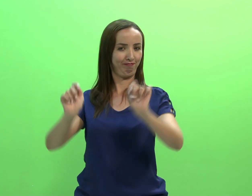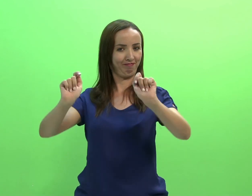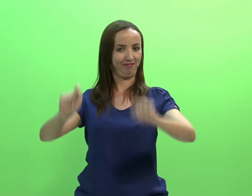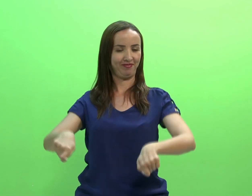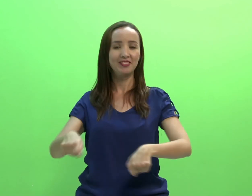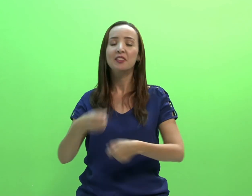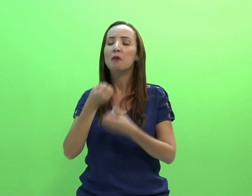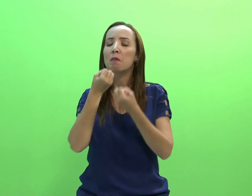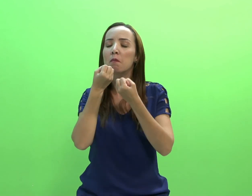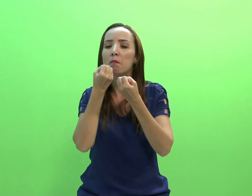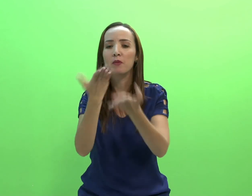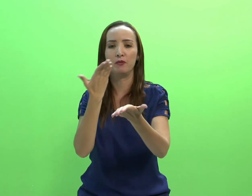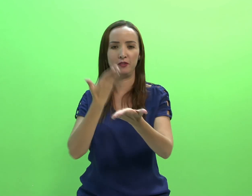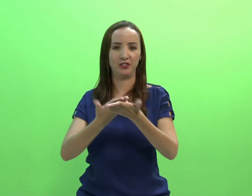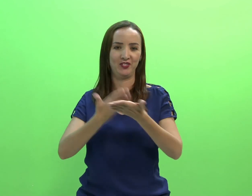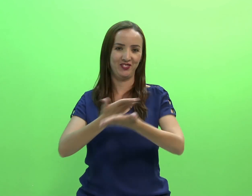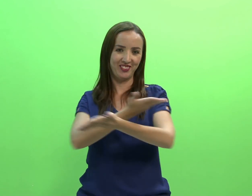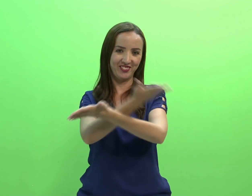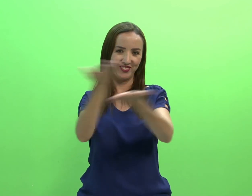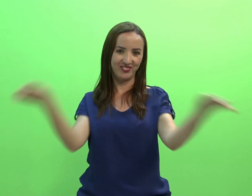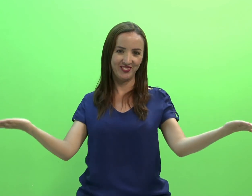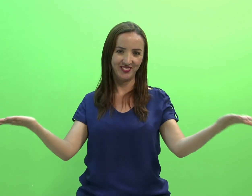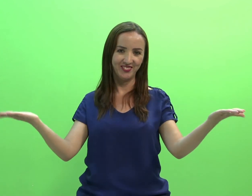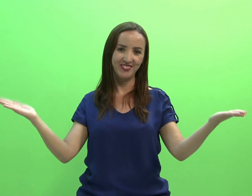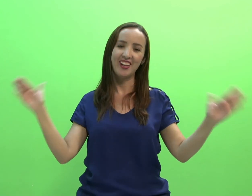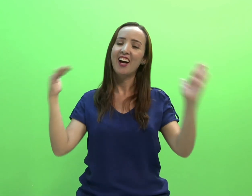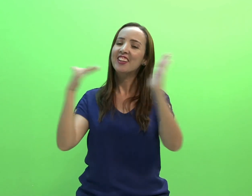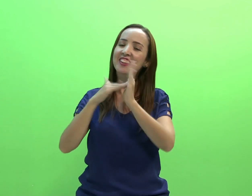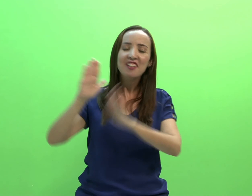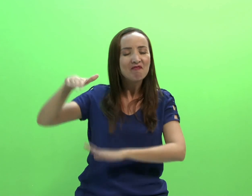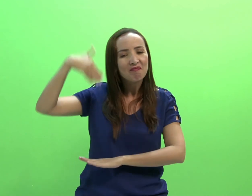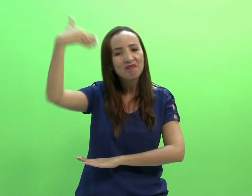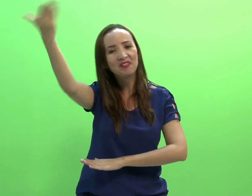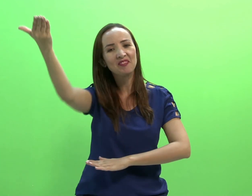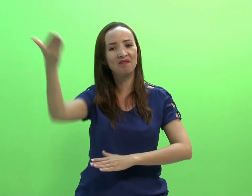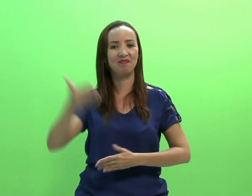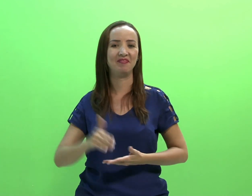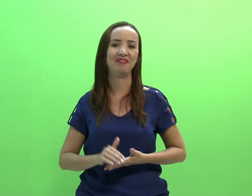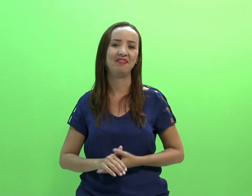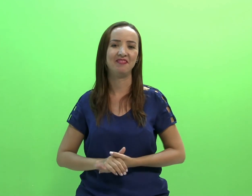isso no seu futuro profissionalmente. Boa aula a vocês e até a próxima!